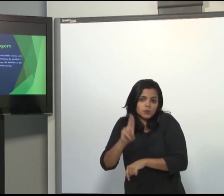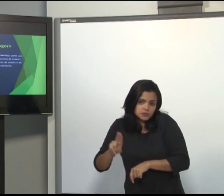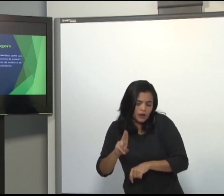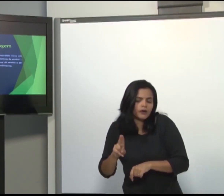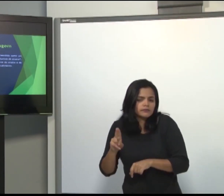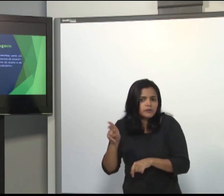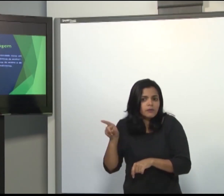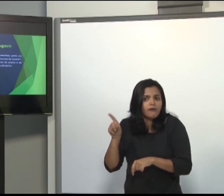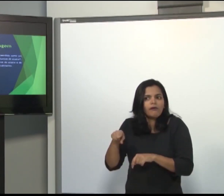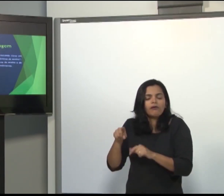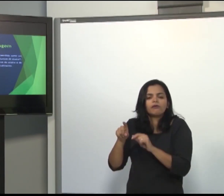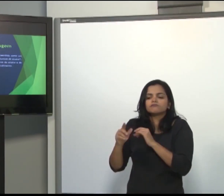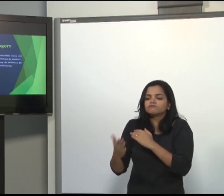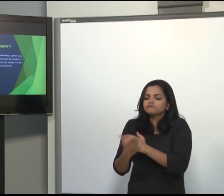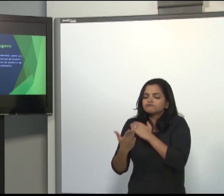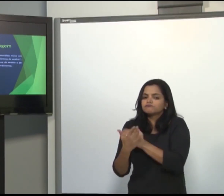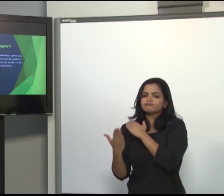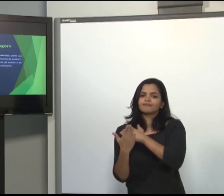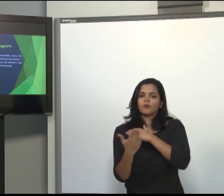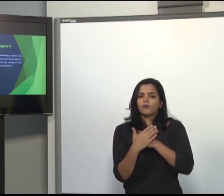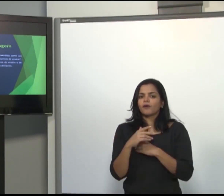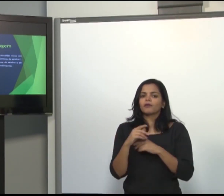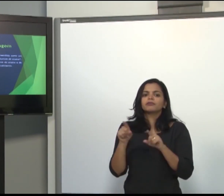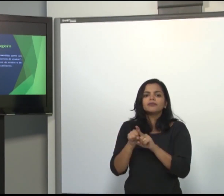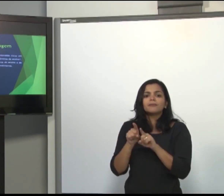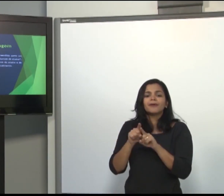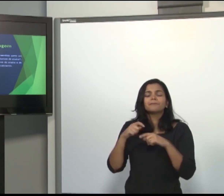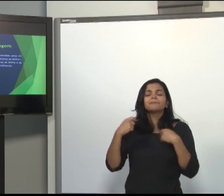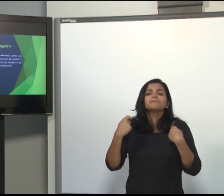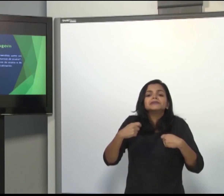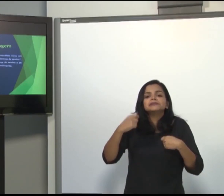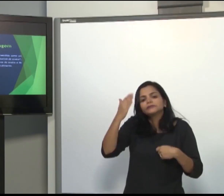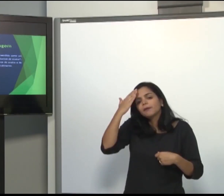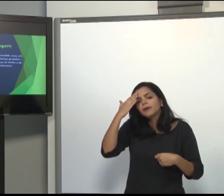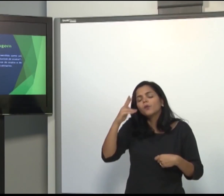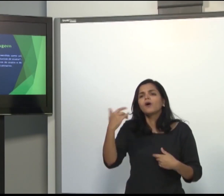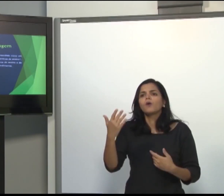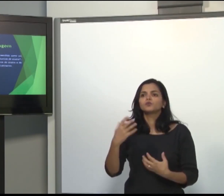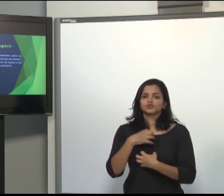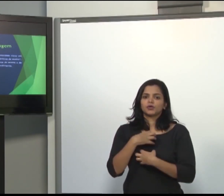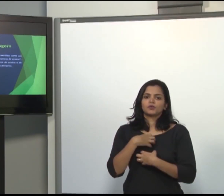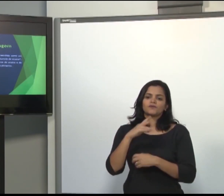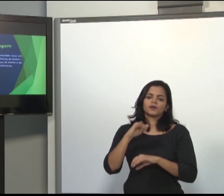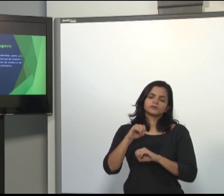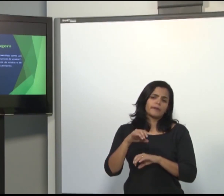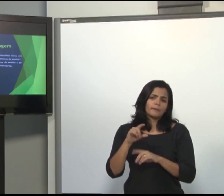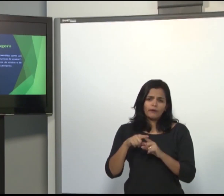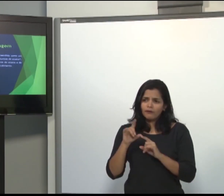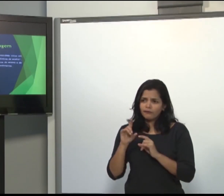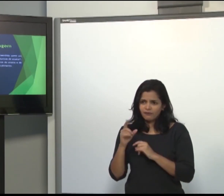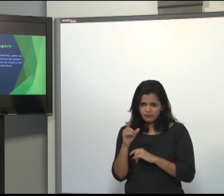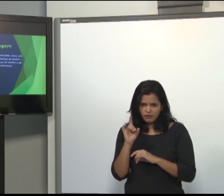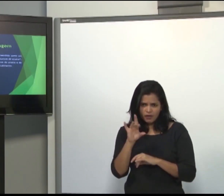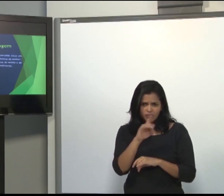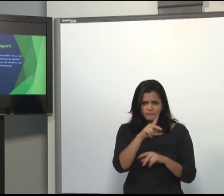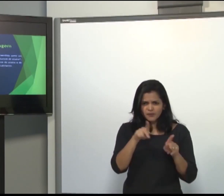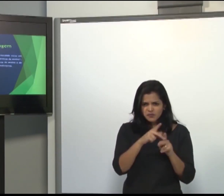vai auxiliar, vai me embasar no desenvolvimento do meu trabalho. Cada professor tem a